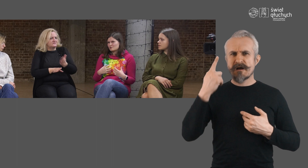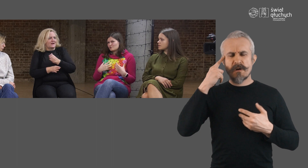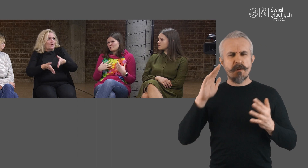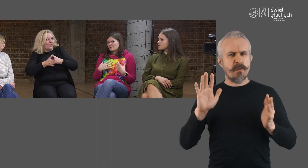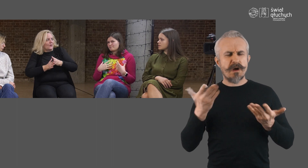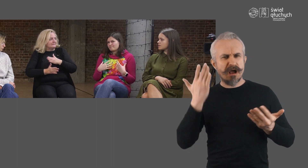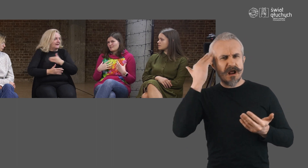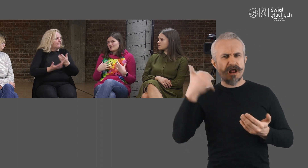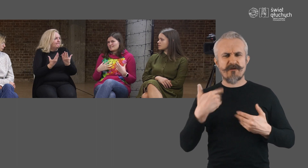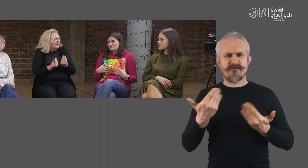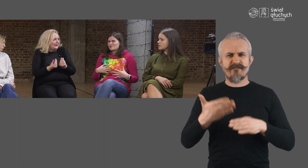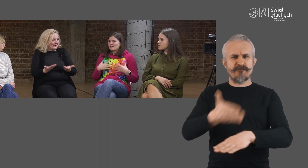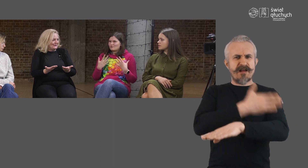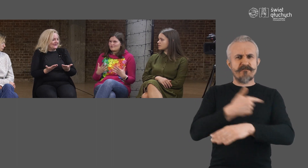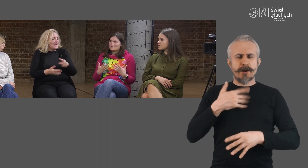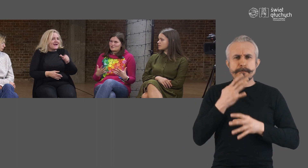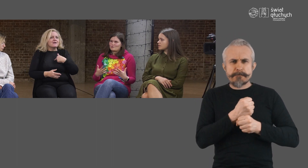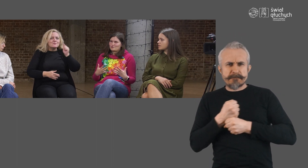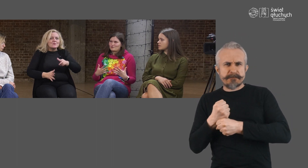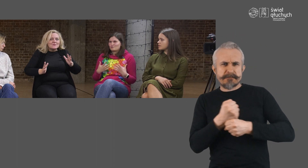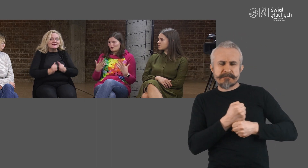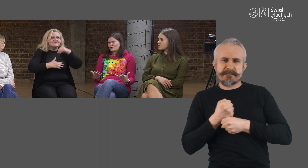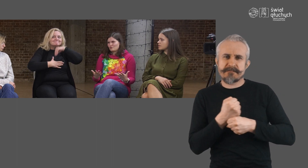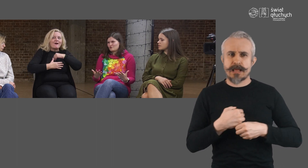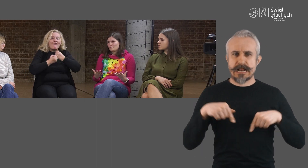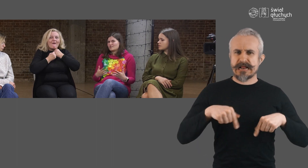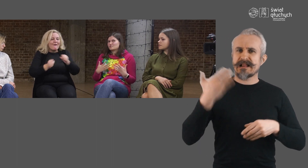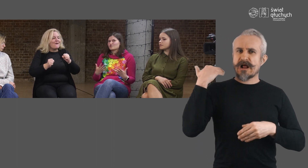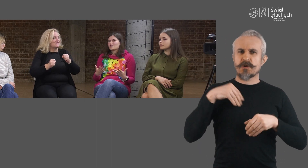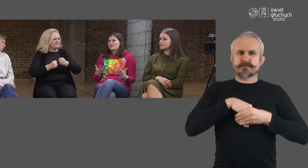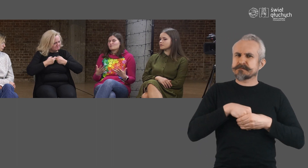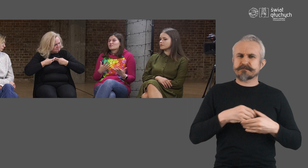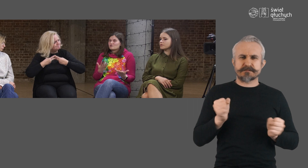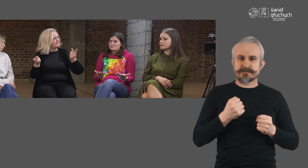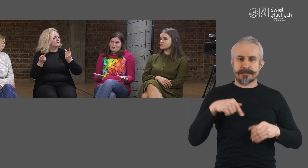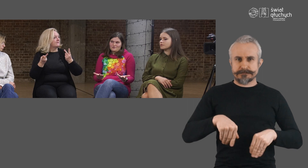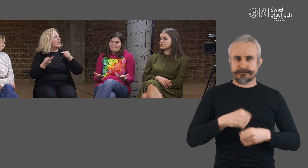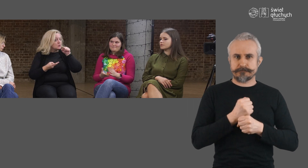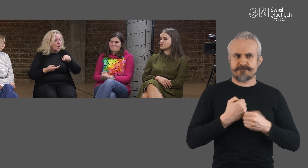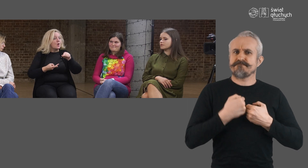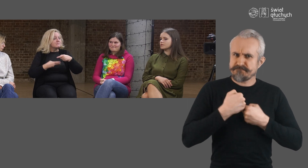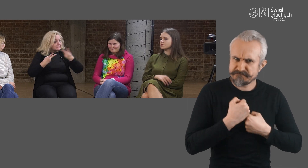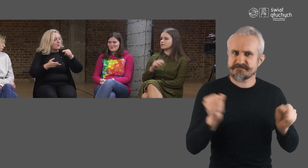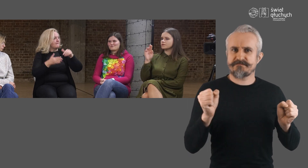ukrywać. Po prostu trzeba znaleźć sobie taką odwagę, siłę, żeby o tym głośno mówić, bo wtedy też można coś zmienić.